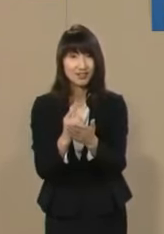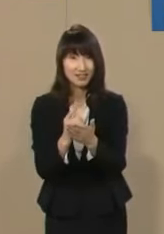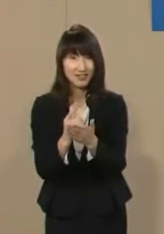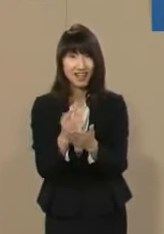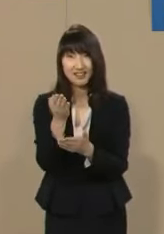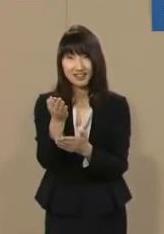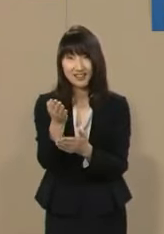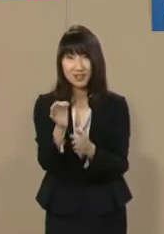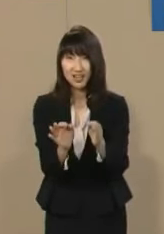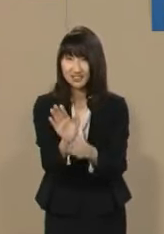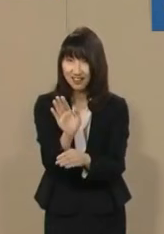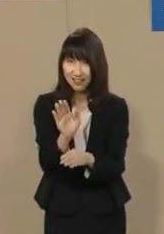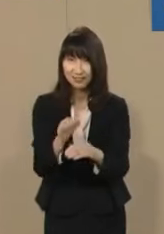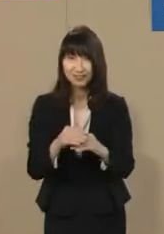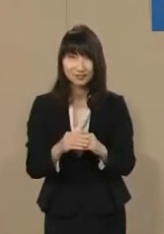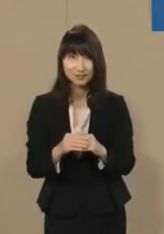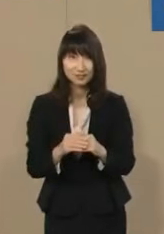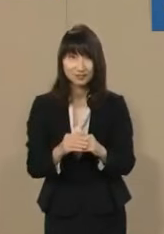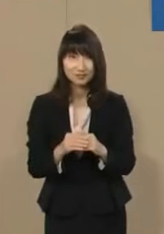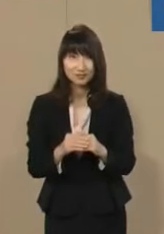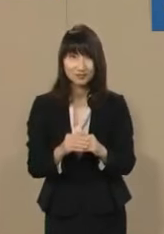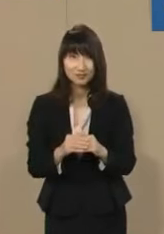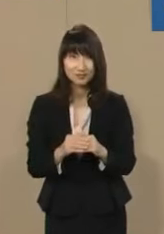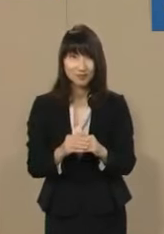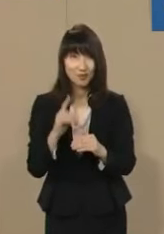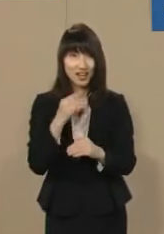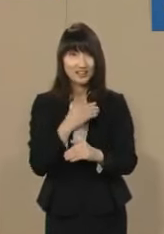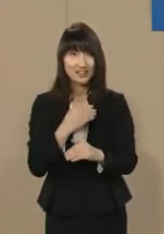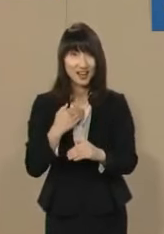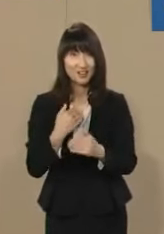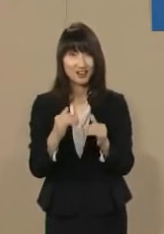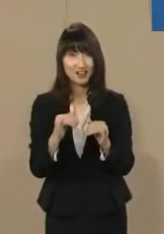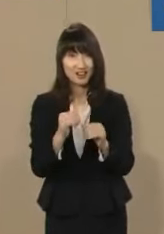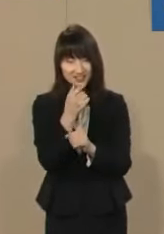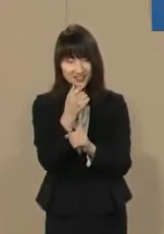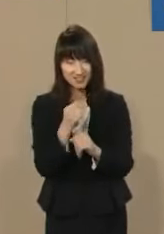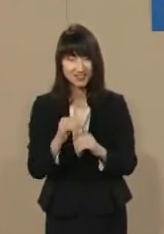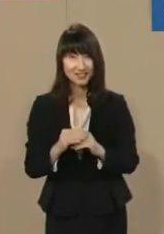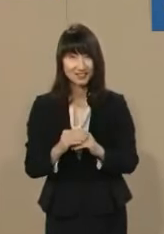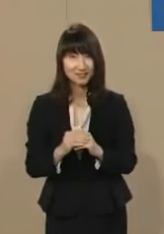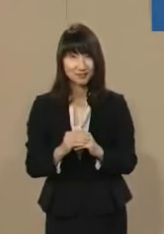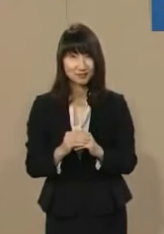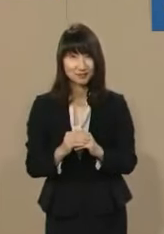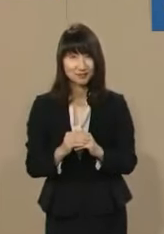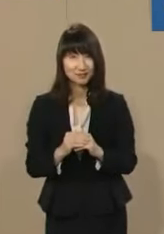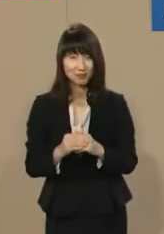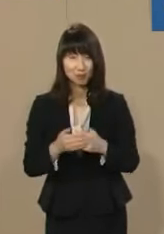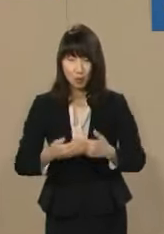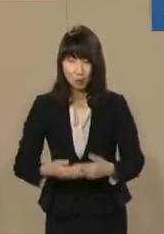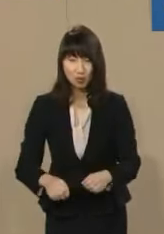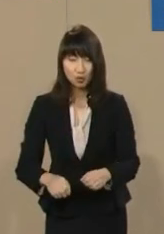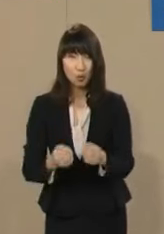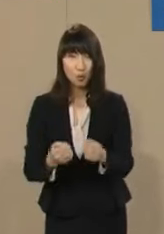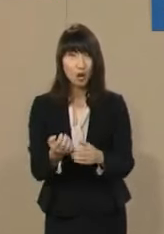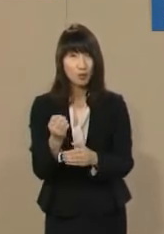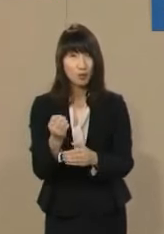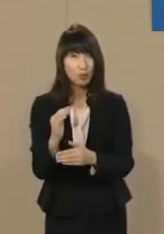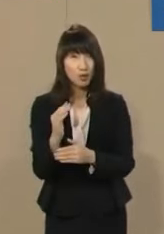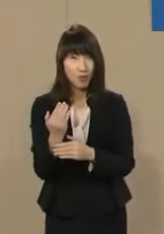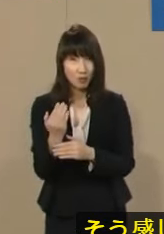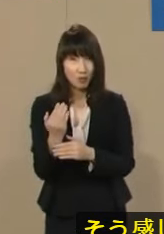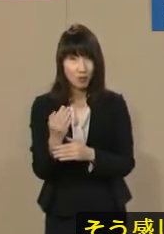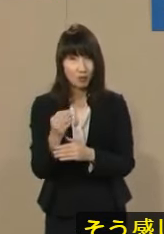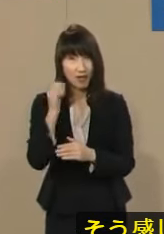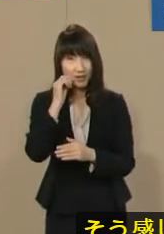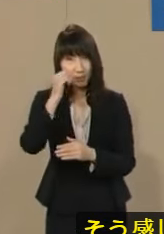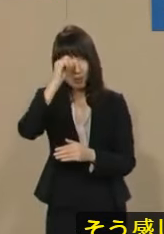であなたには価値がある、そう感じれる社会を作りたい。重度の障害を抱えていても、難病を抱